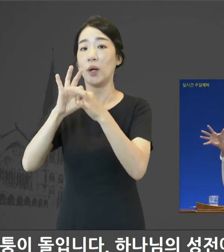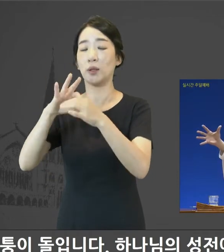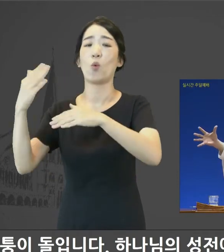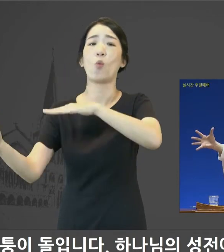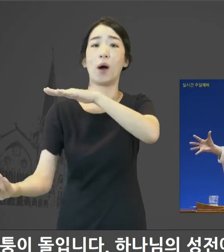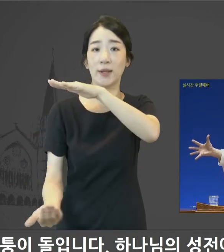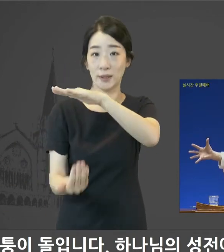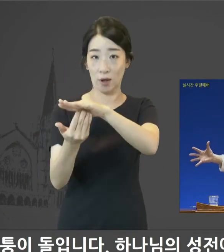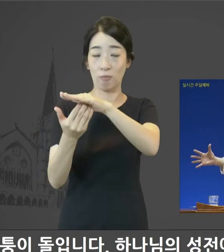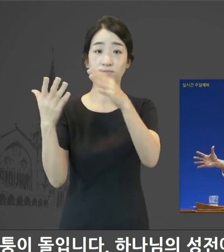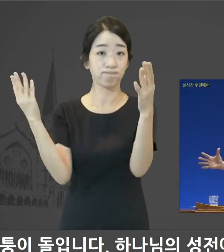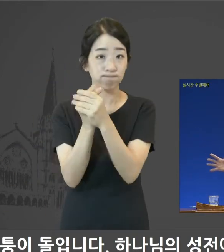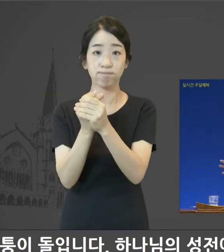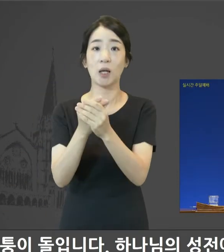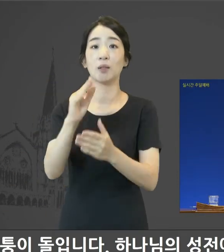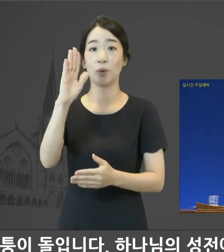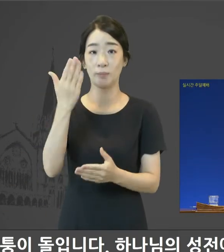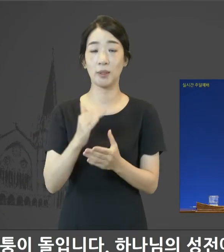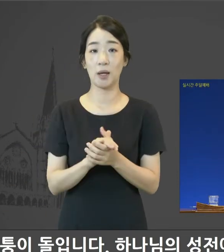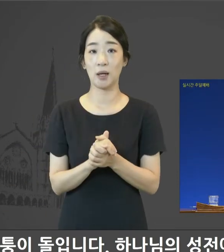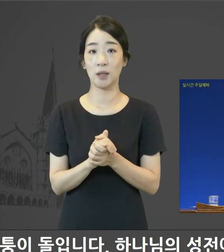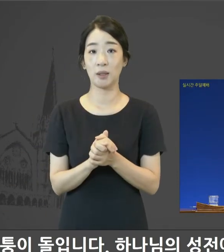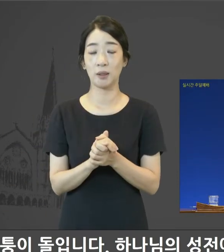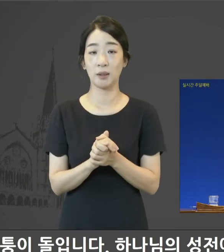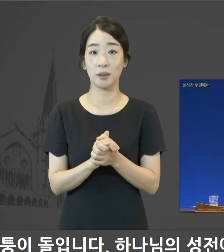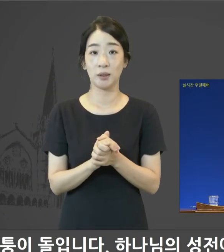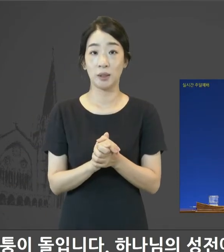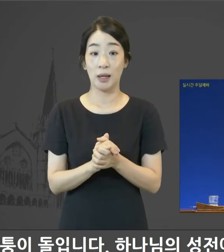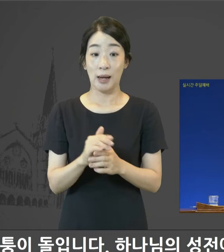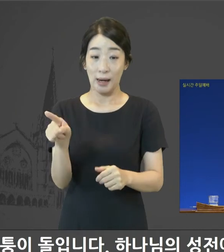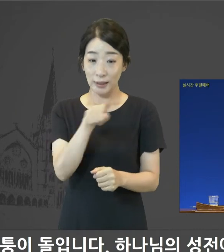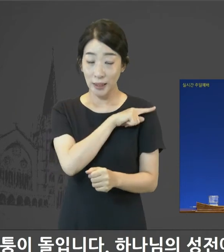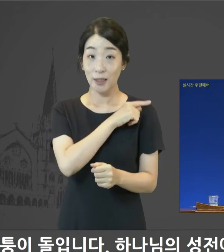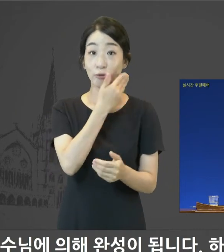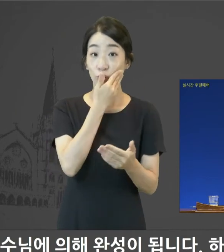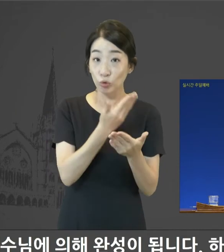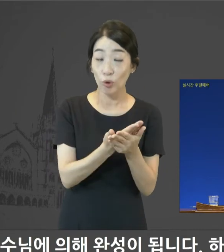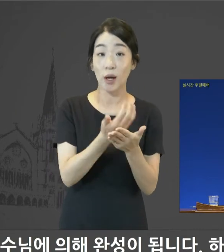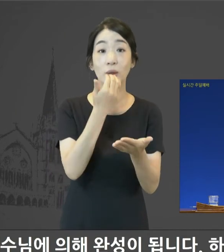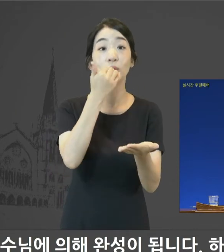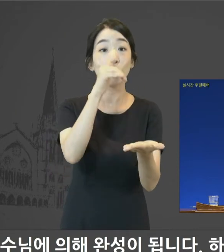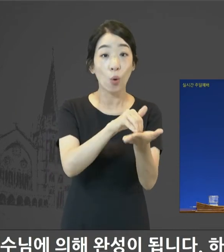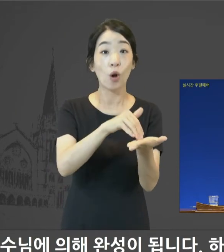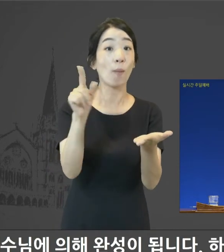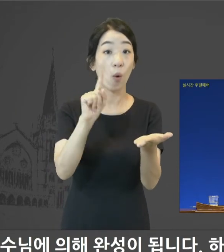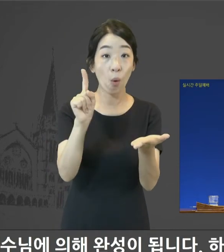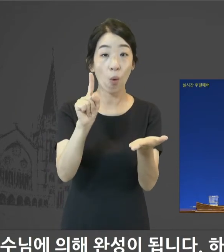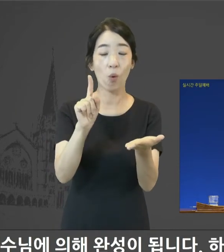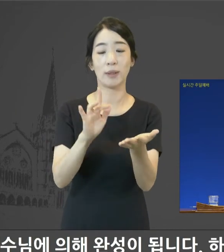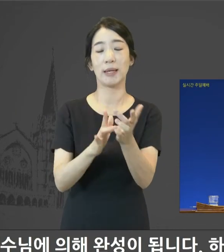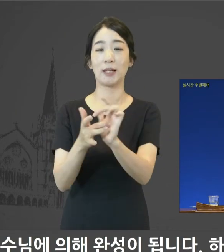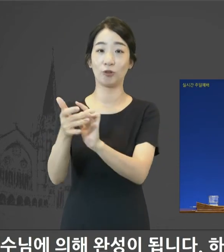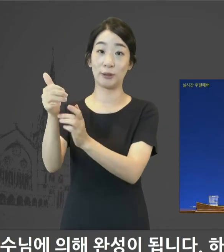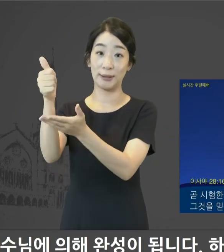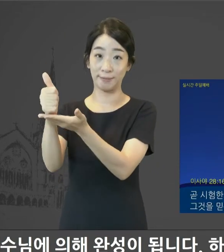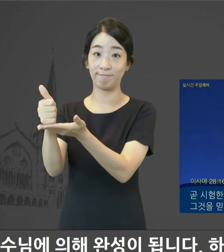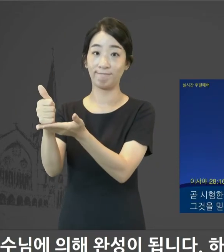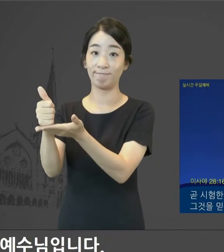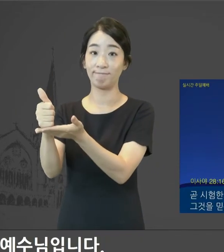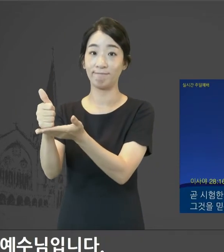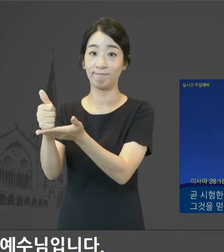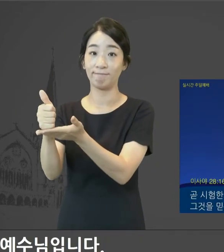도성, 하나님이 통치하는 곳에 있어서 가장 중요한 돌은 예수님이라는 거예요. 아까 뒷부분